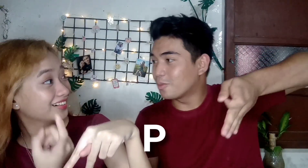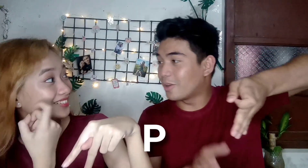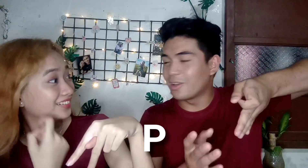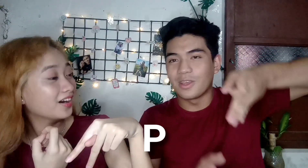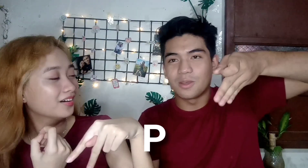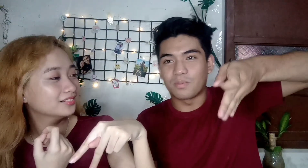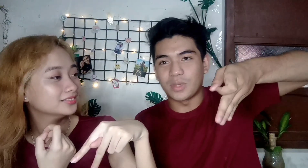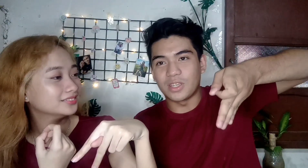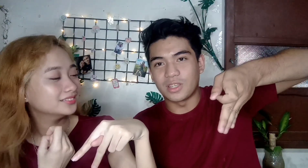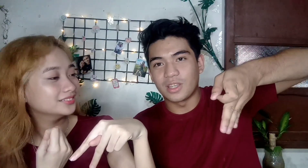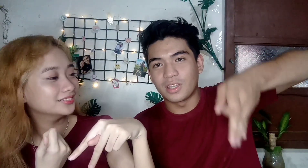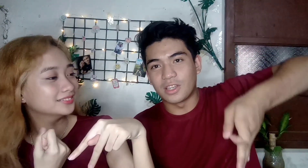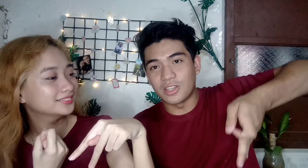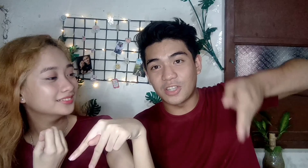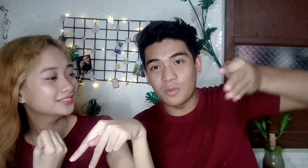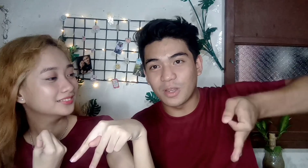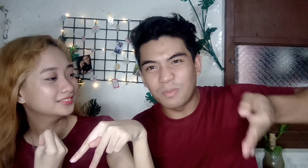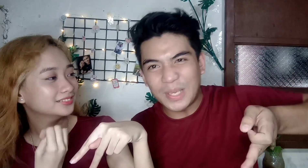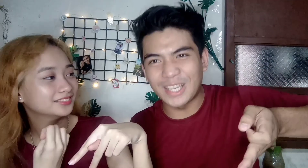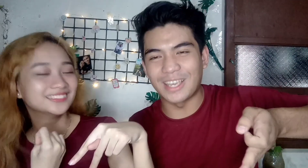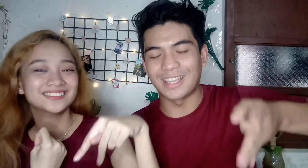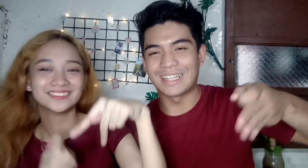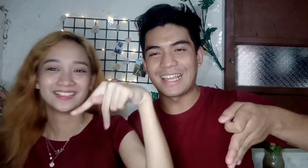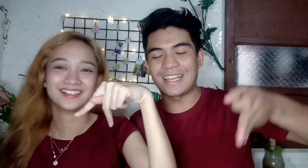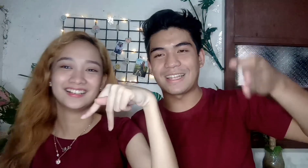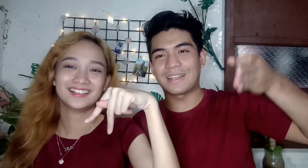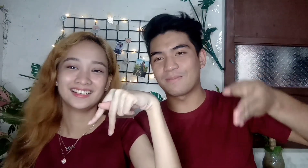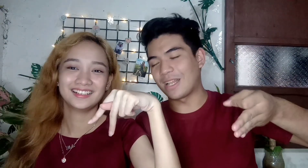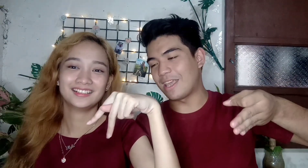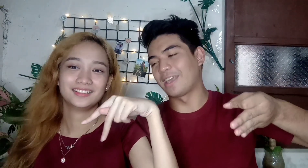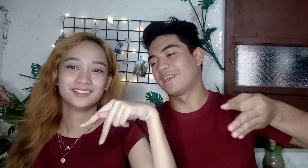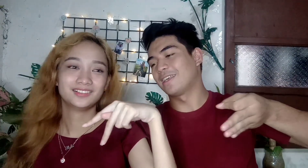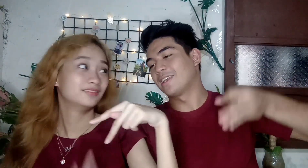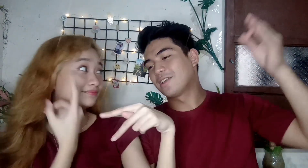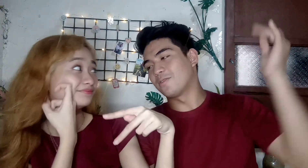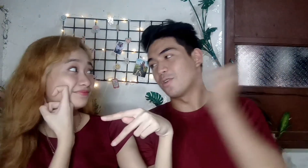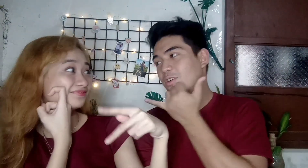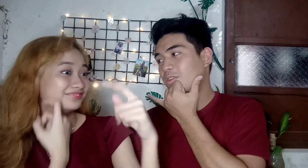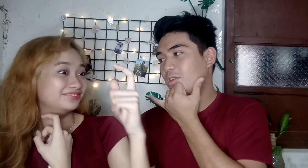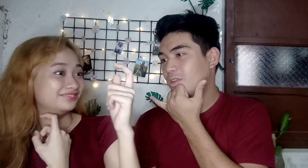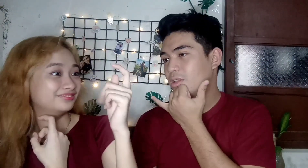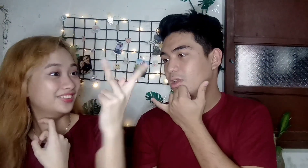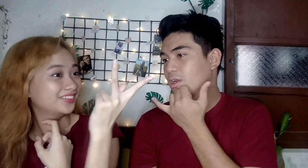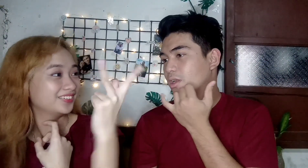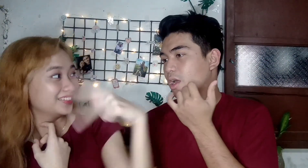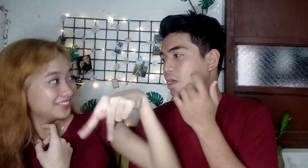iba, P. Ganyan kayo mag-P, eh. Hindi, mali. Wrong. Ha?